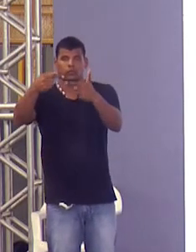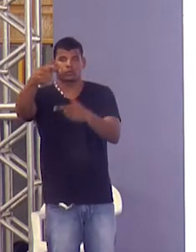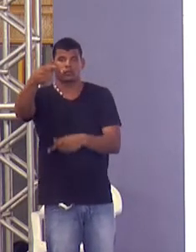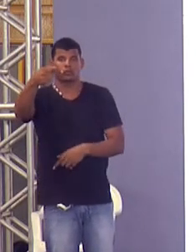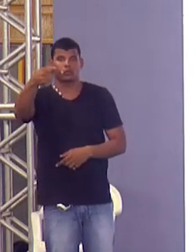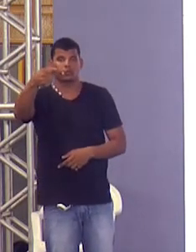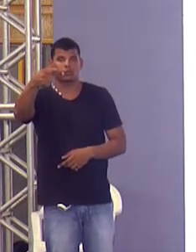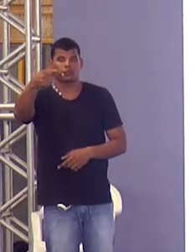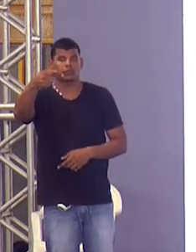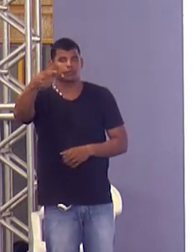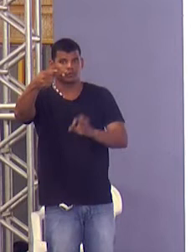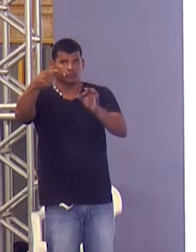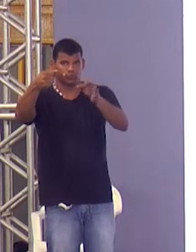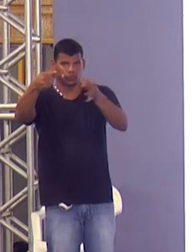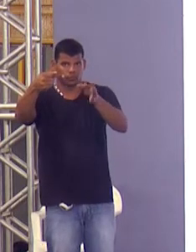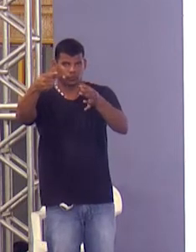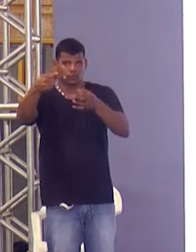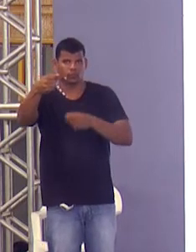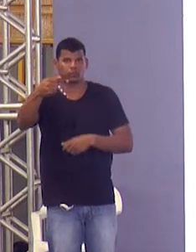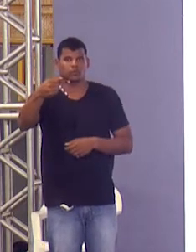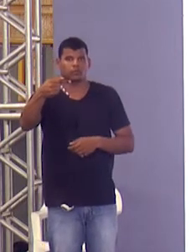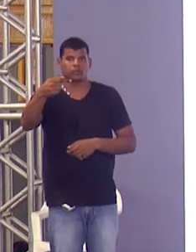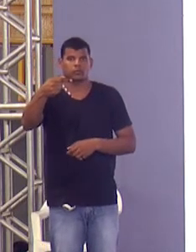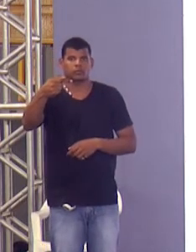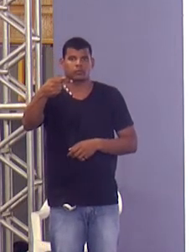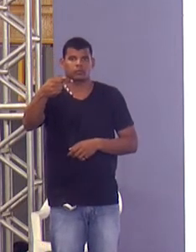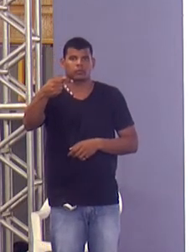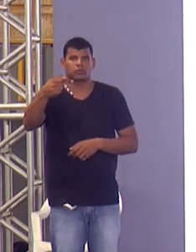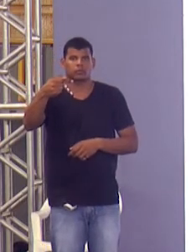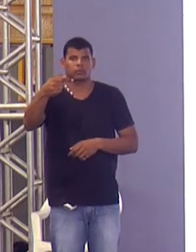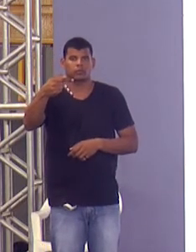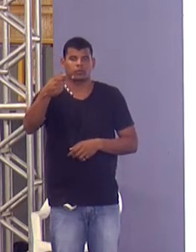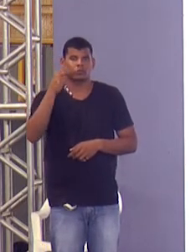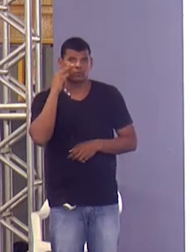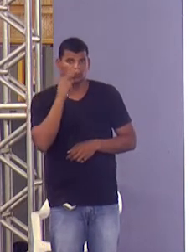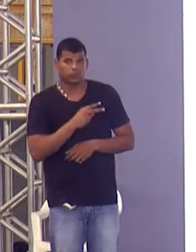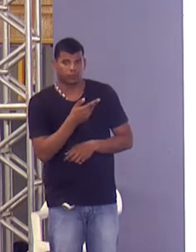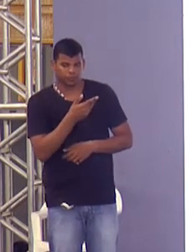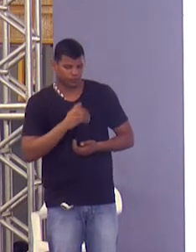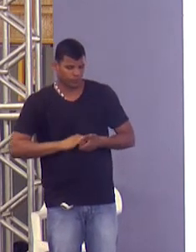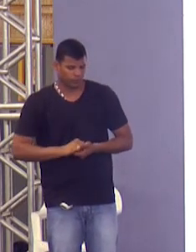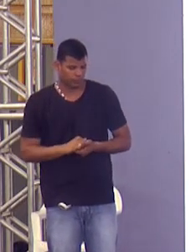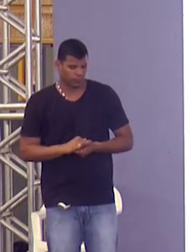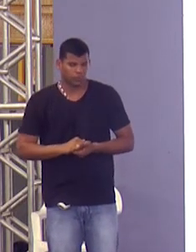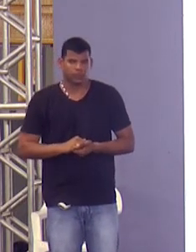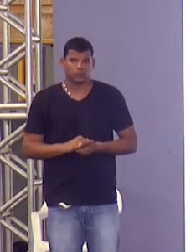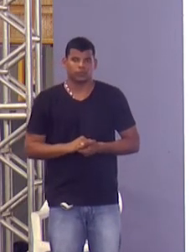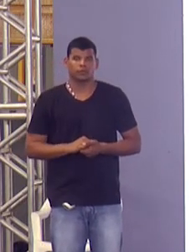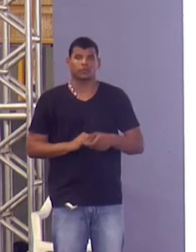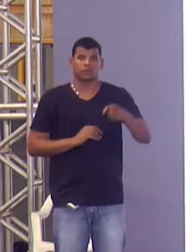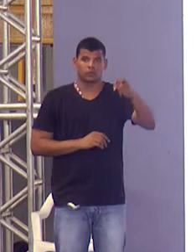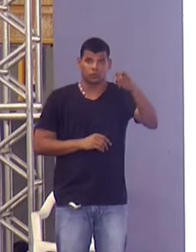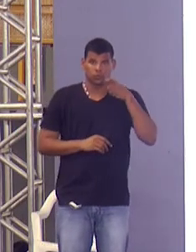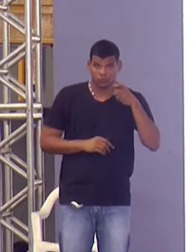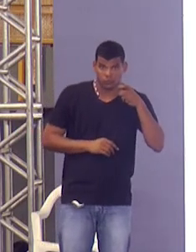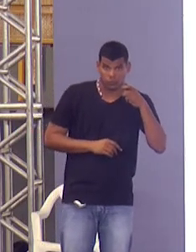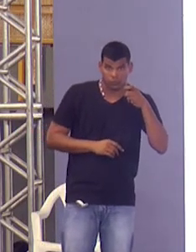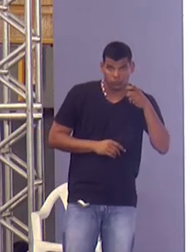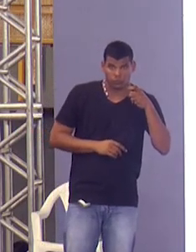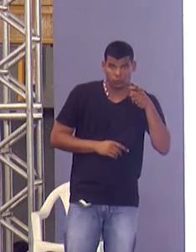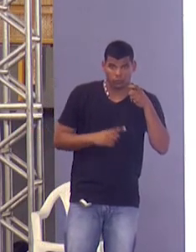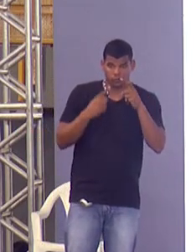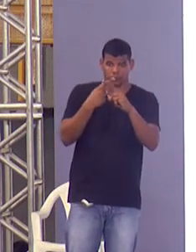7. Dividido por 7. A sua linha tem que estar assim, ó. X